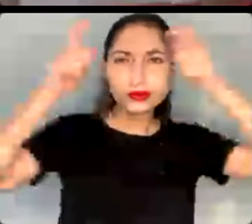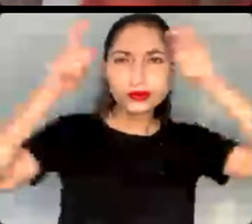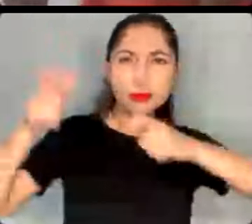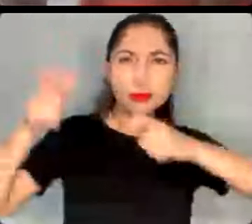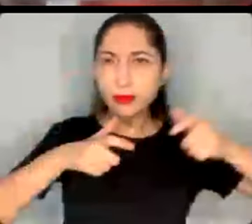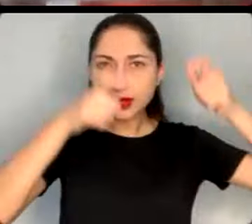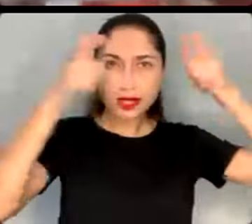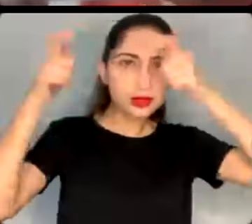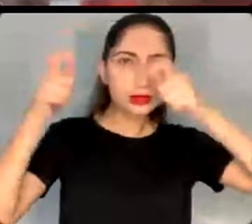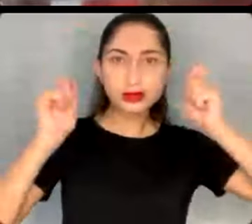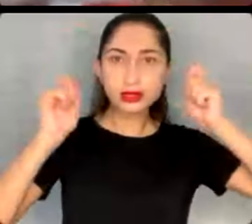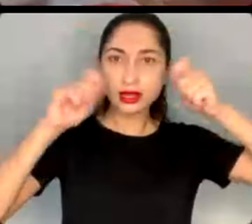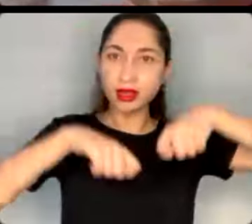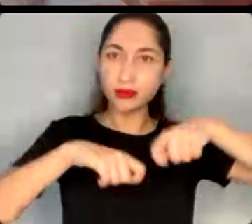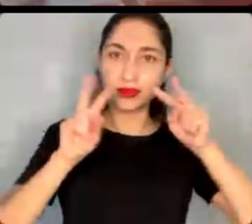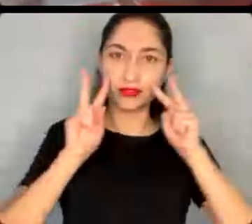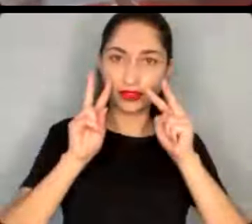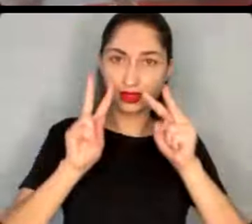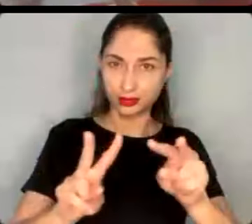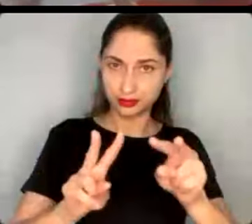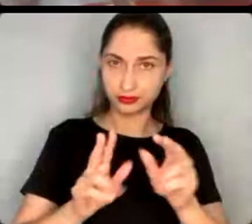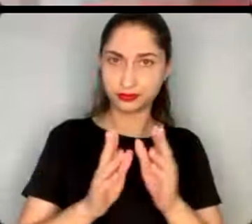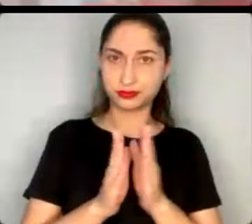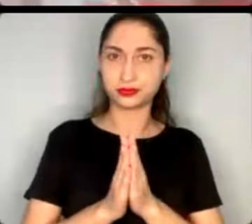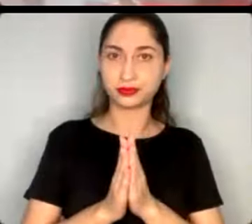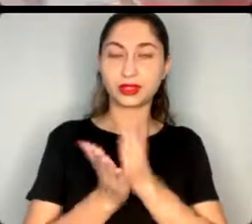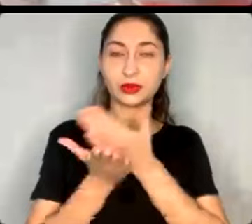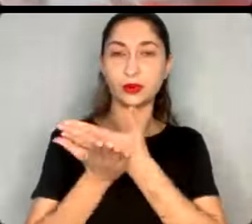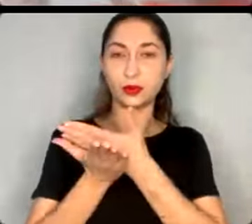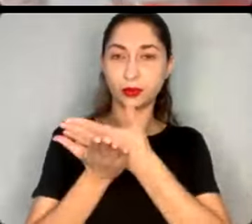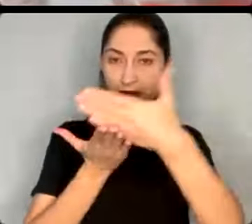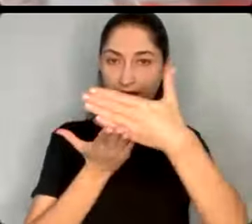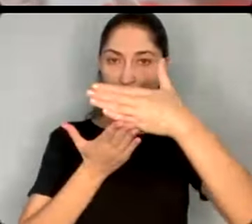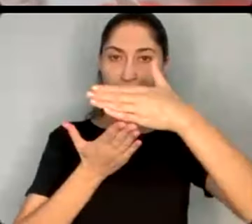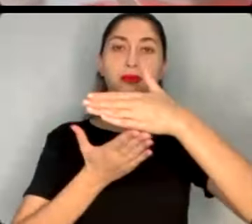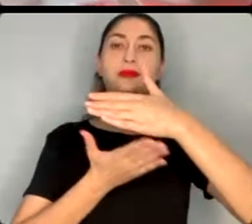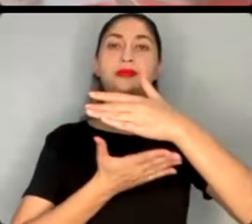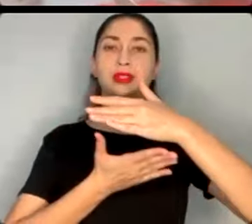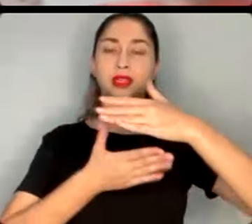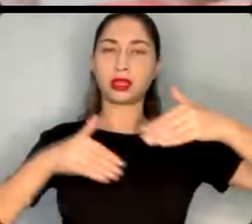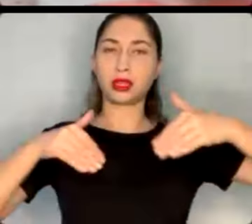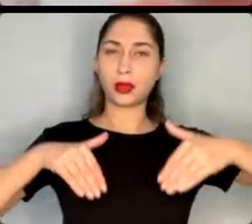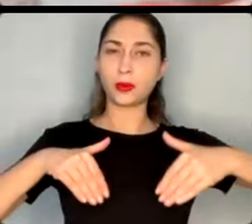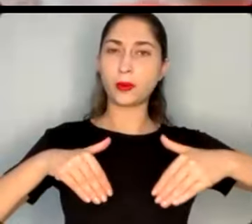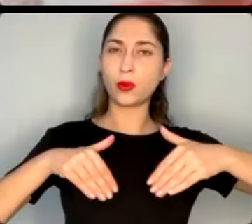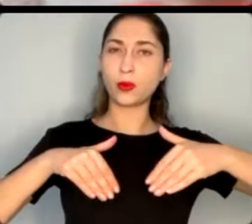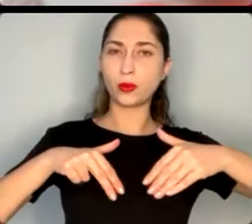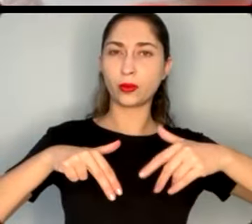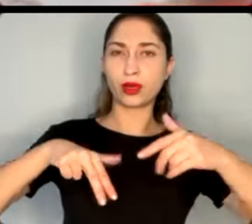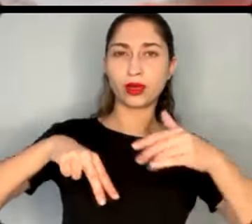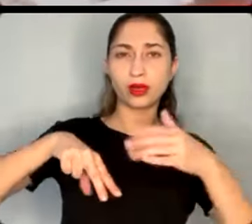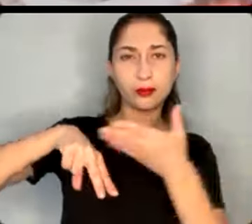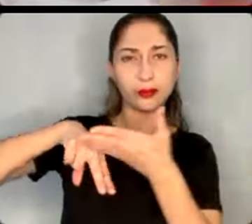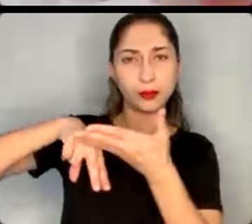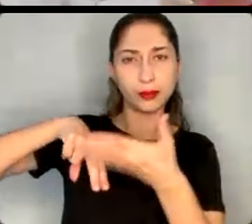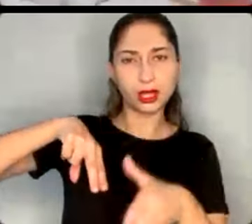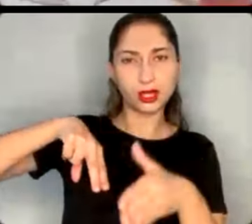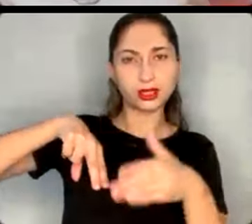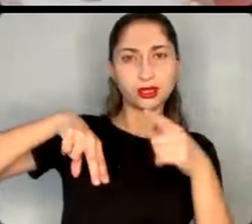crânio. Então, começando pelos membros inferiores e o arcabouço